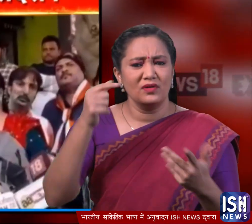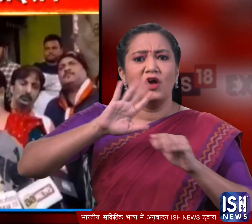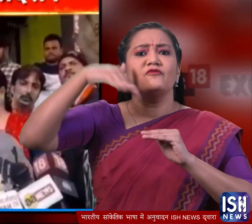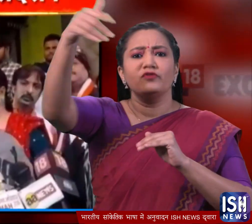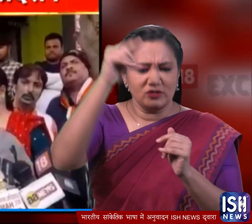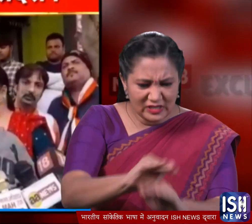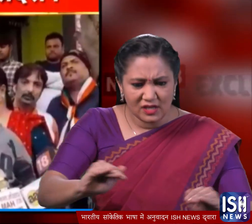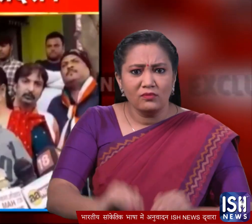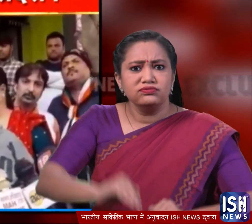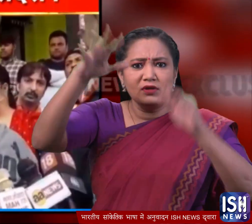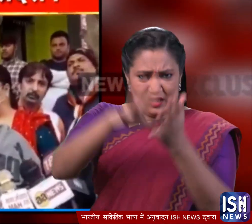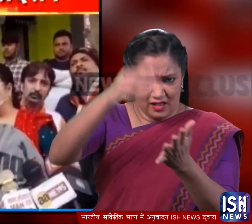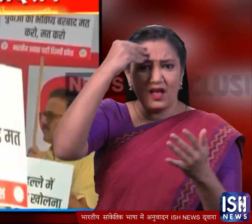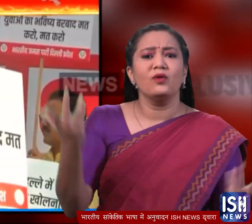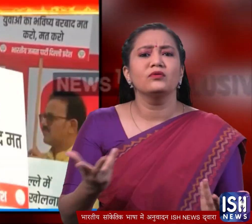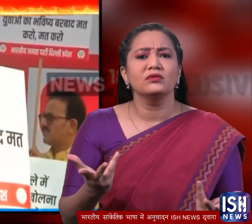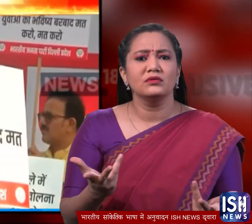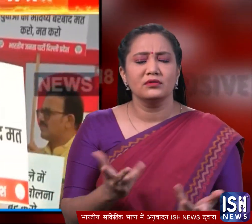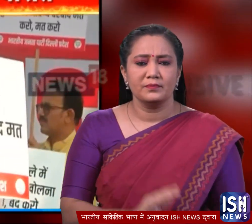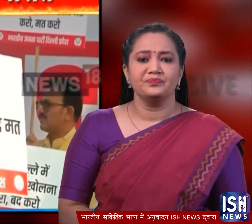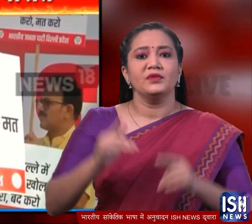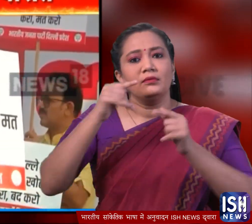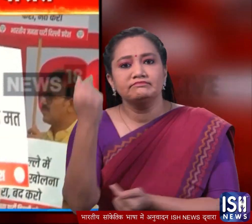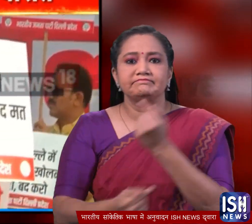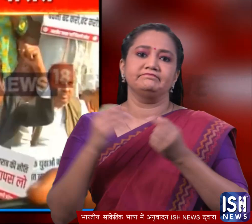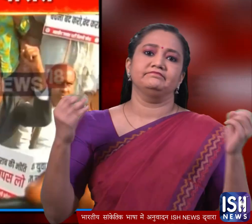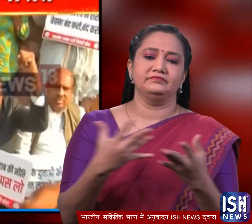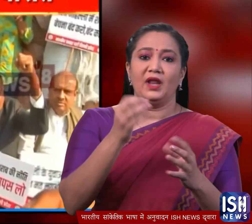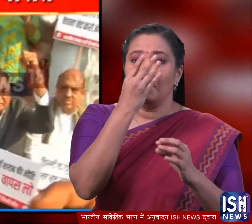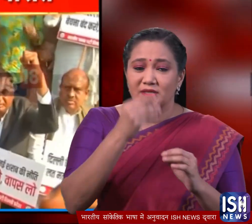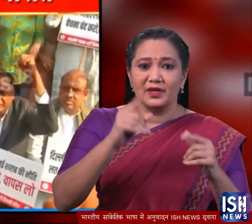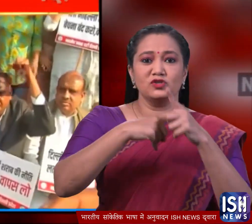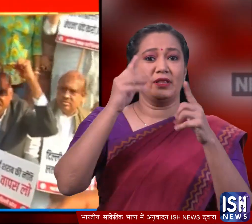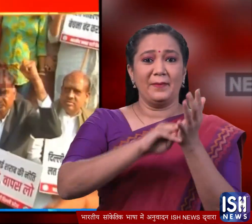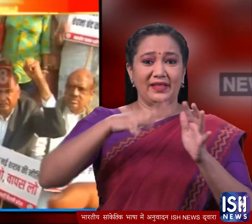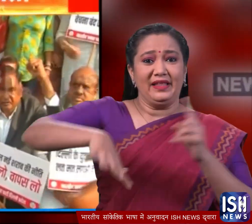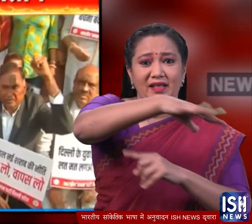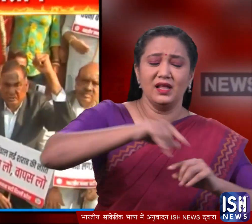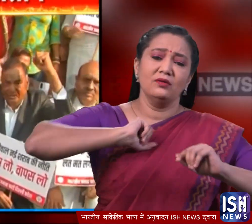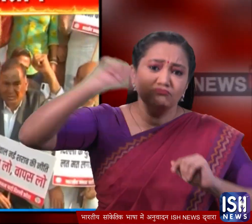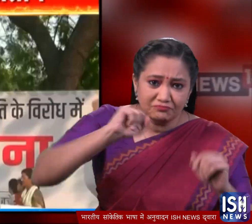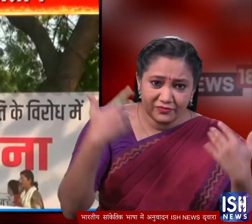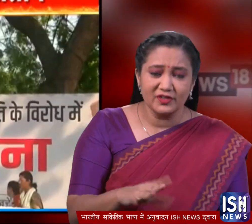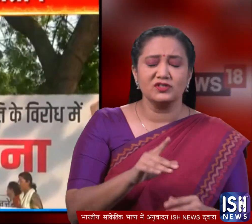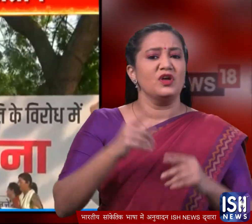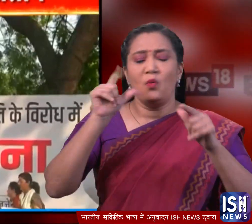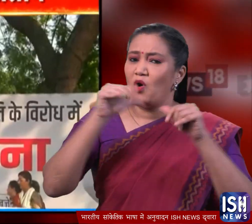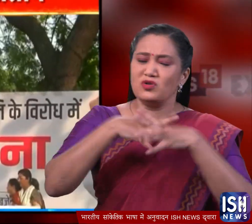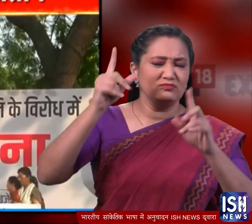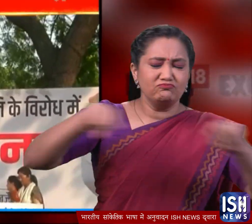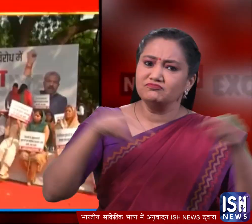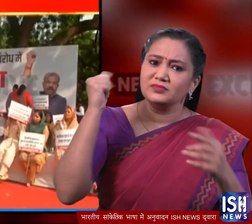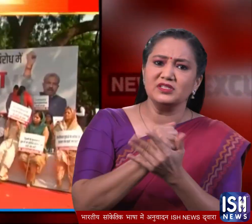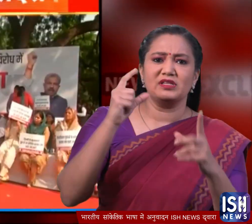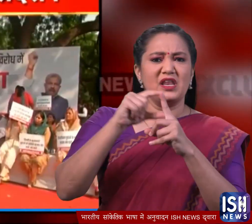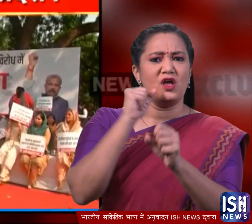क्या भविष्य आप उज्जवल कर रहे हैं? इस मुद्दे पर राजनीति भी शुरू हो गई। बीजेपी ने जंतर मंतर पहुंचकर प्रदर्शन किया और आबकारी नीति के